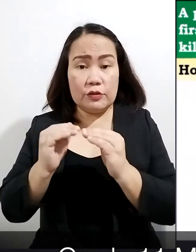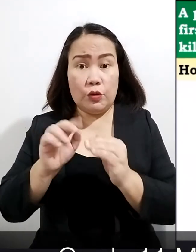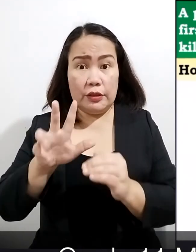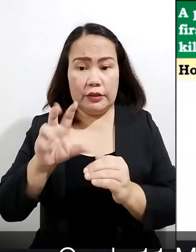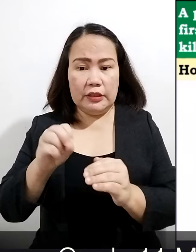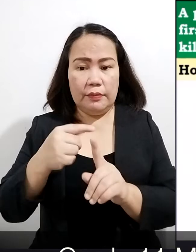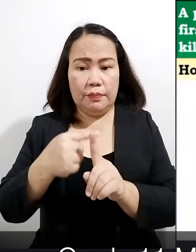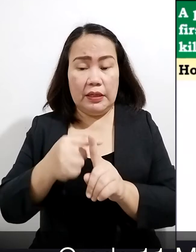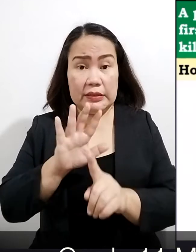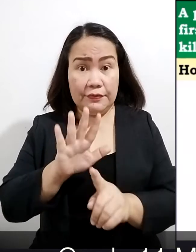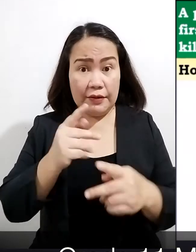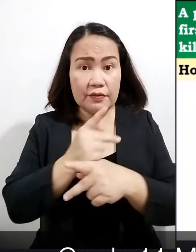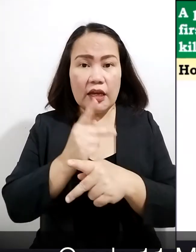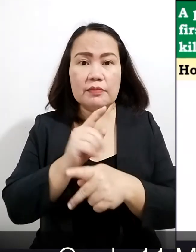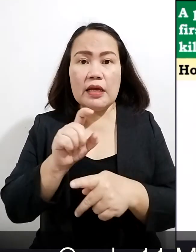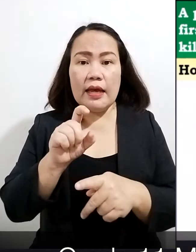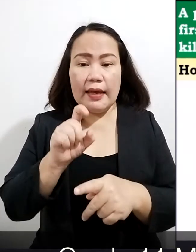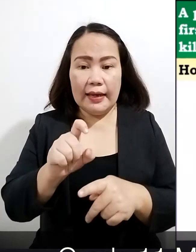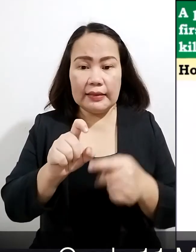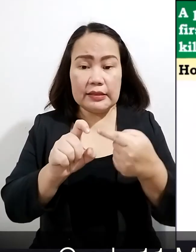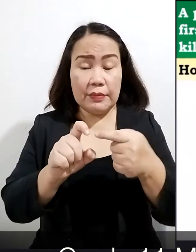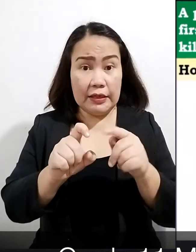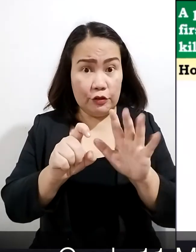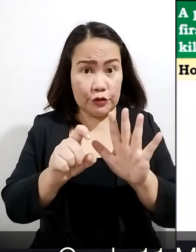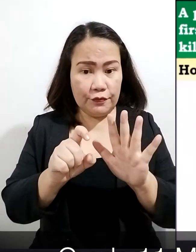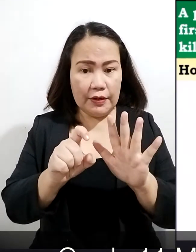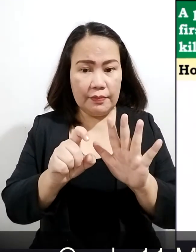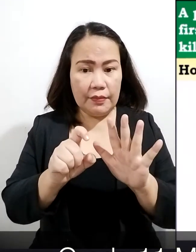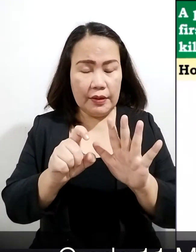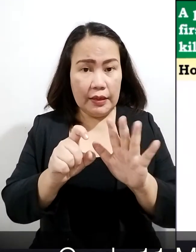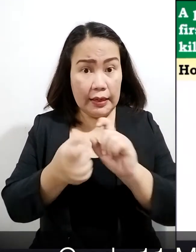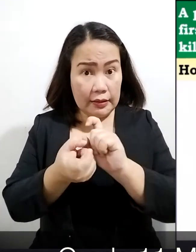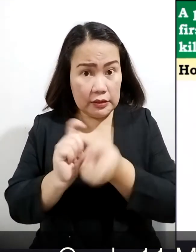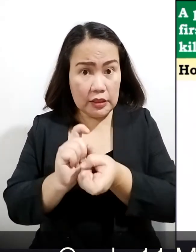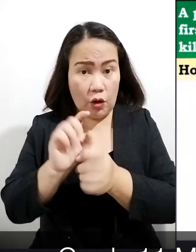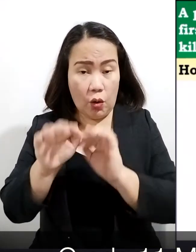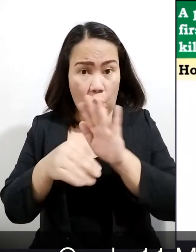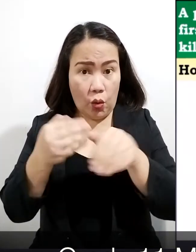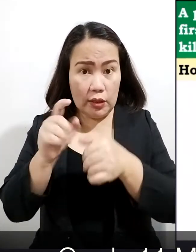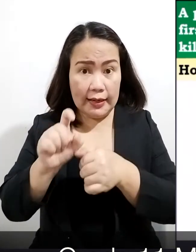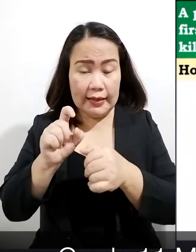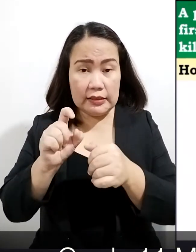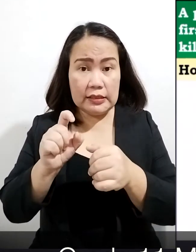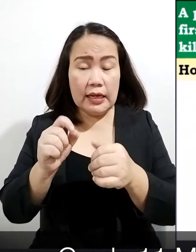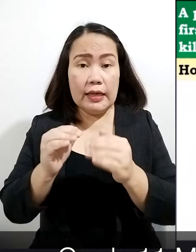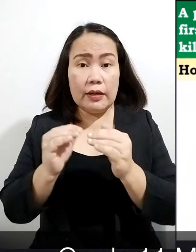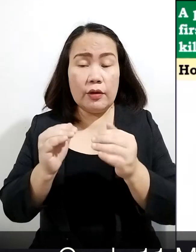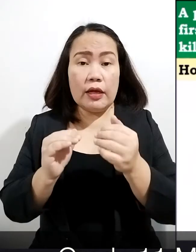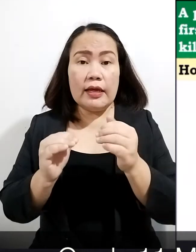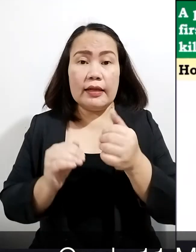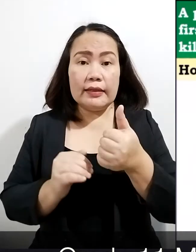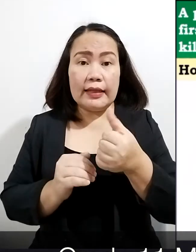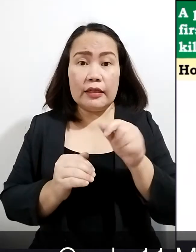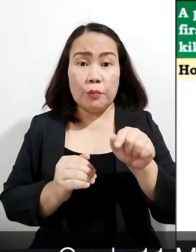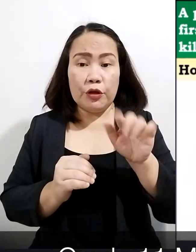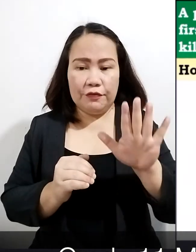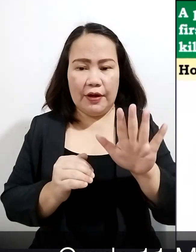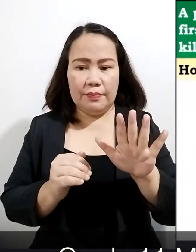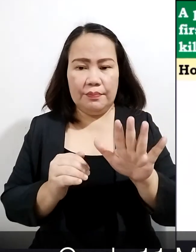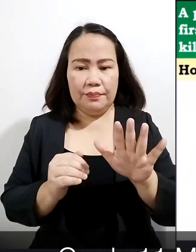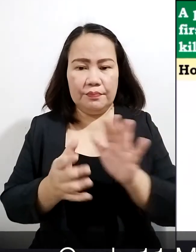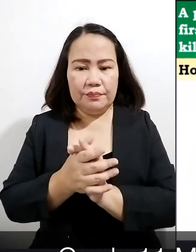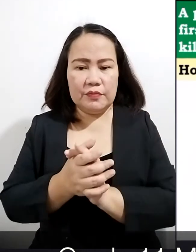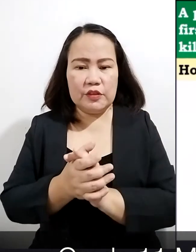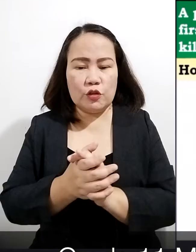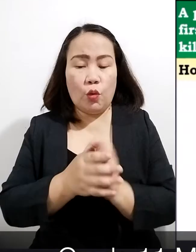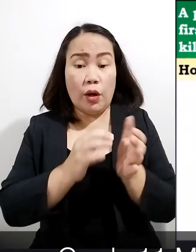greatest integer of x minus 5. Next, palitan natin lahat ng x's dito ng 10.5.